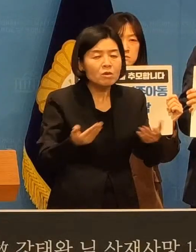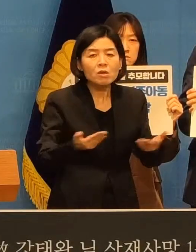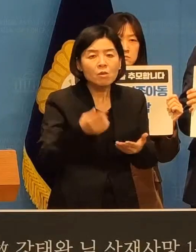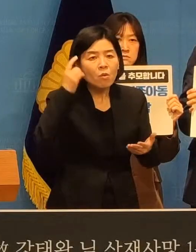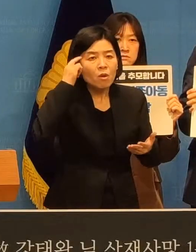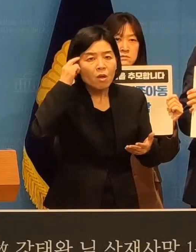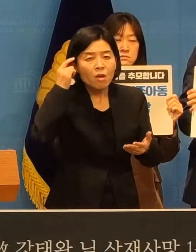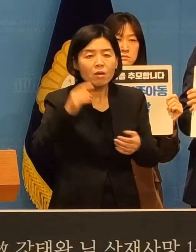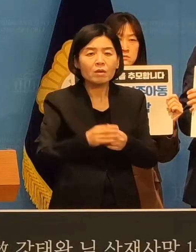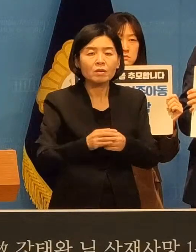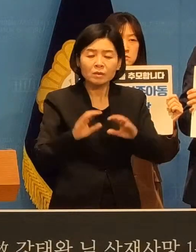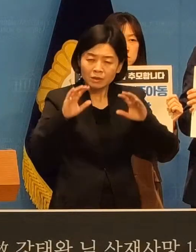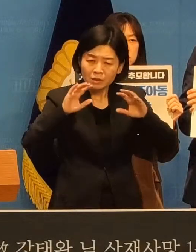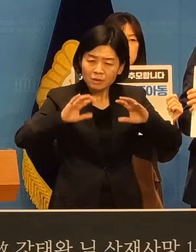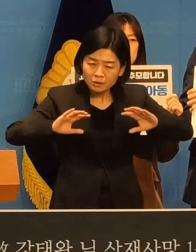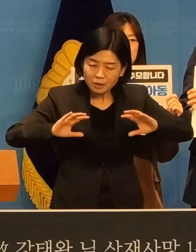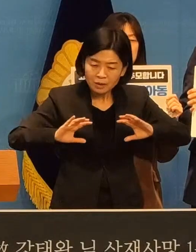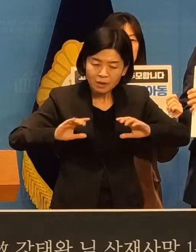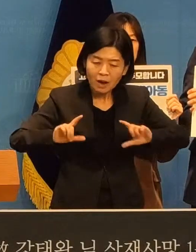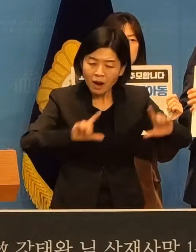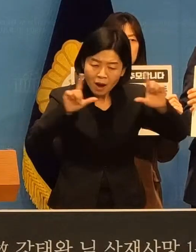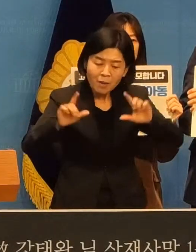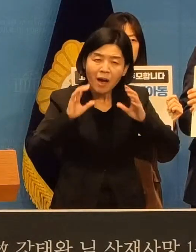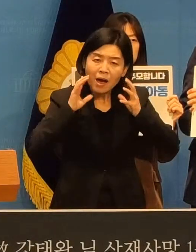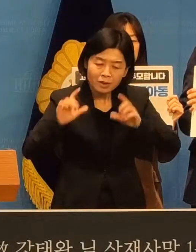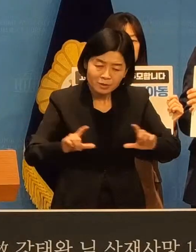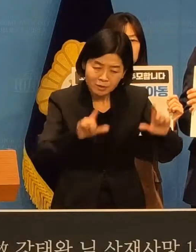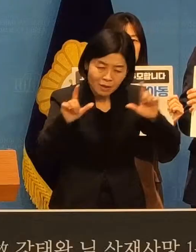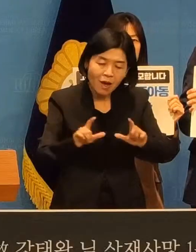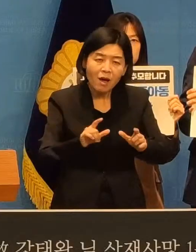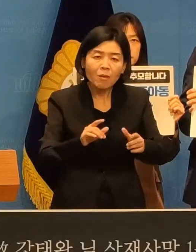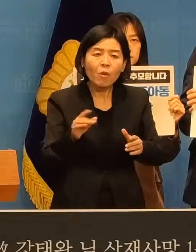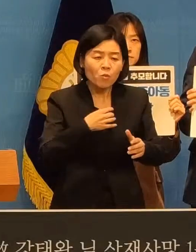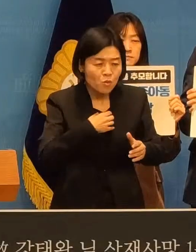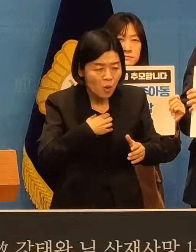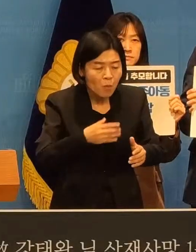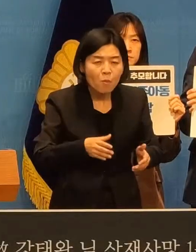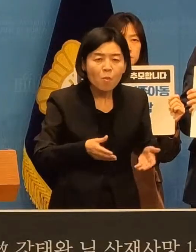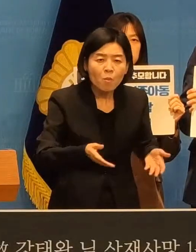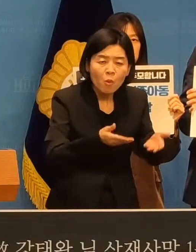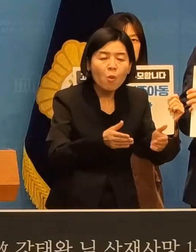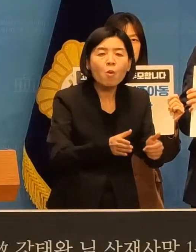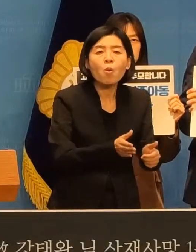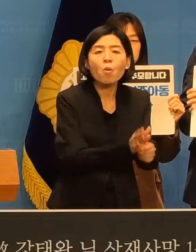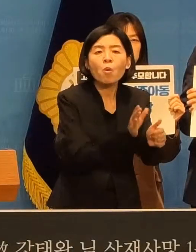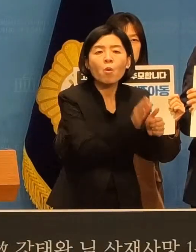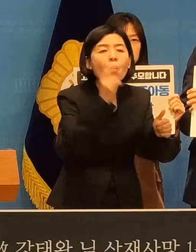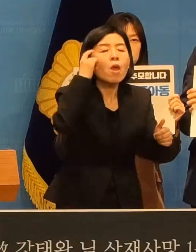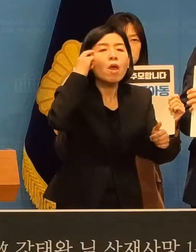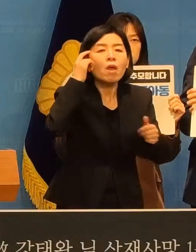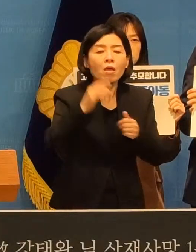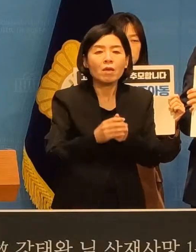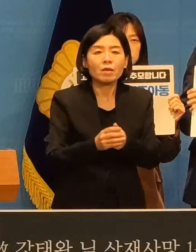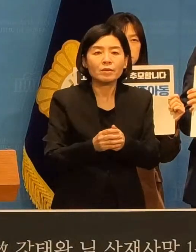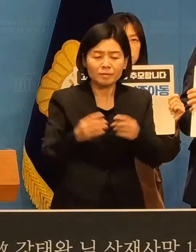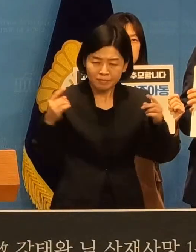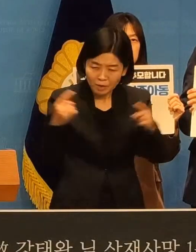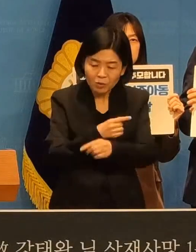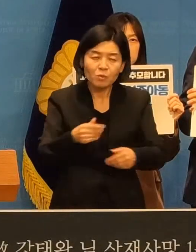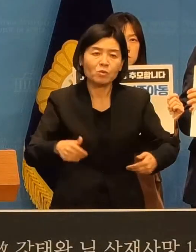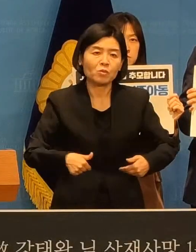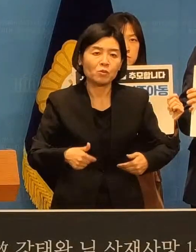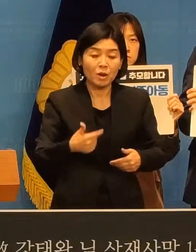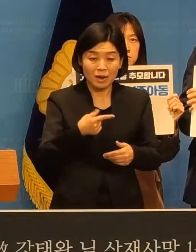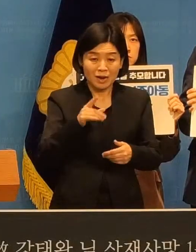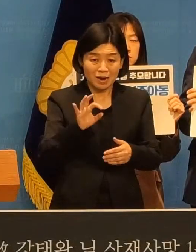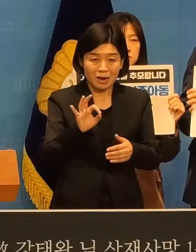삶을 자꾸 벼랑 끝으로 내모는 것입니까? 이제는 바뀌어야 합니다. 강태환님의 죽음은 되돌릴 수 없습니다. 하지만 다른